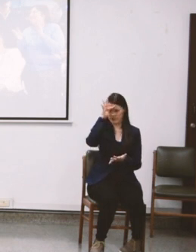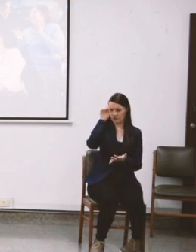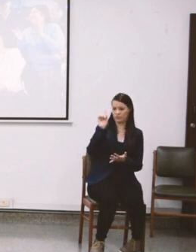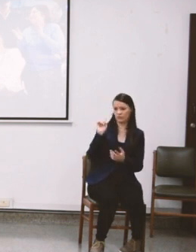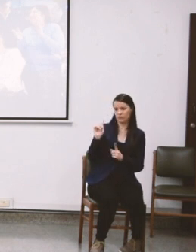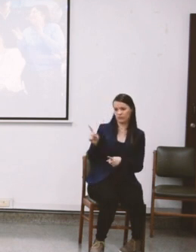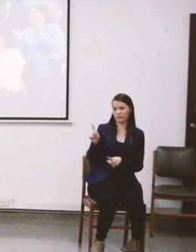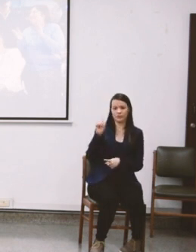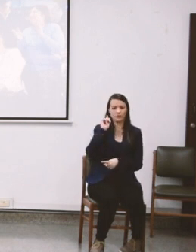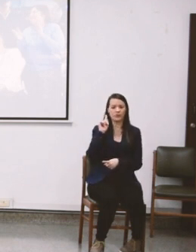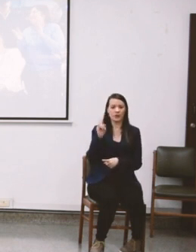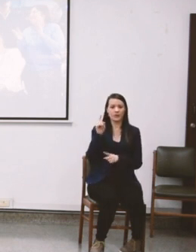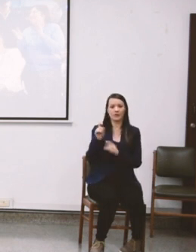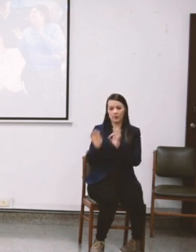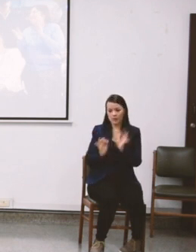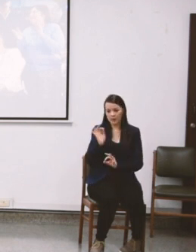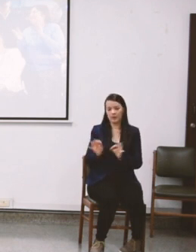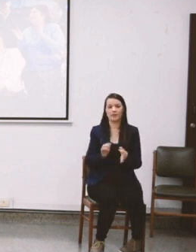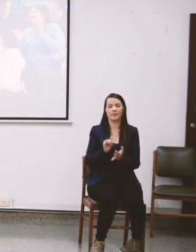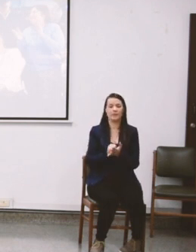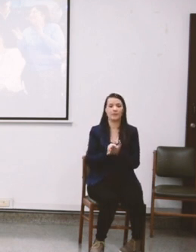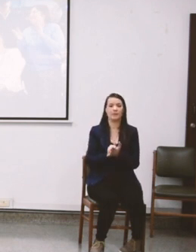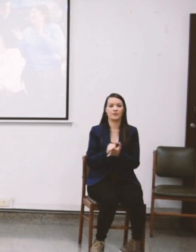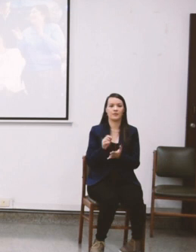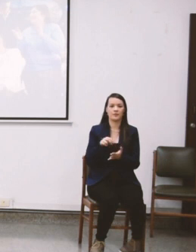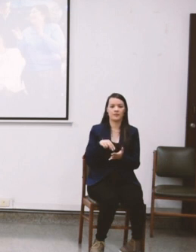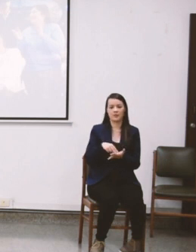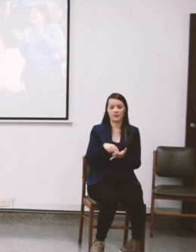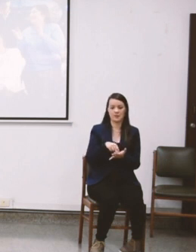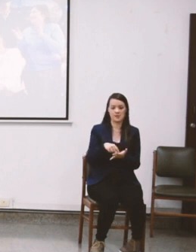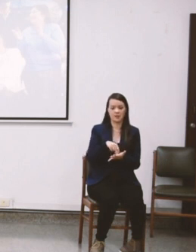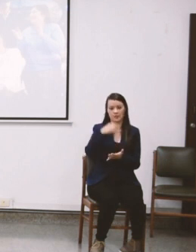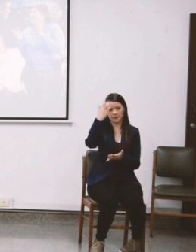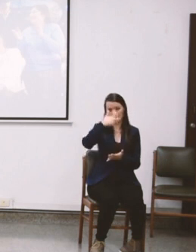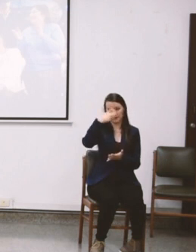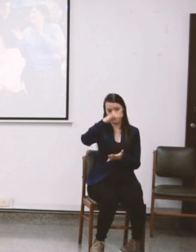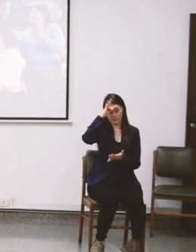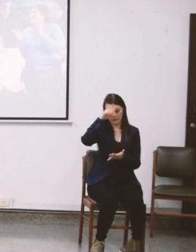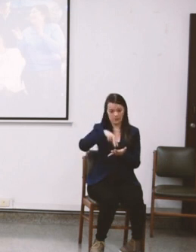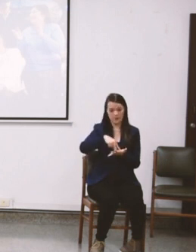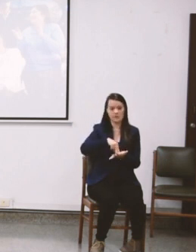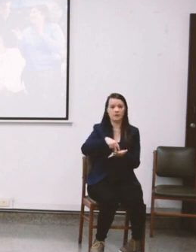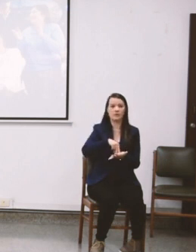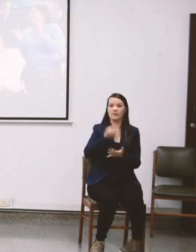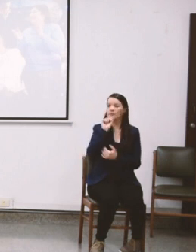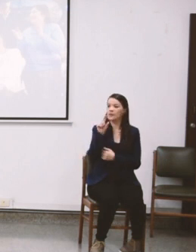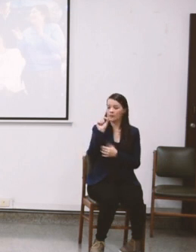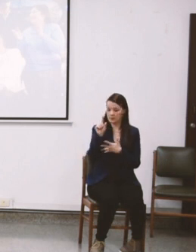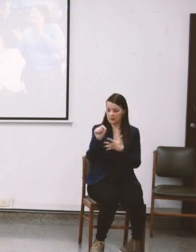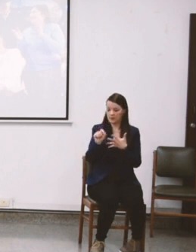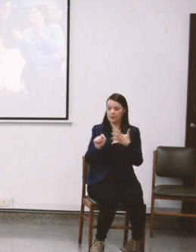su condición se debe de cuidar, ¿no? Entonces él cuando pasa por los test de la clínica le preguntan, como la batería de preguntas, ¿no? Así